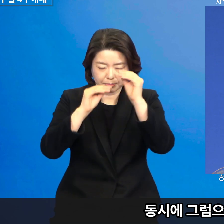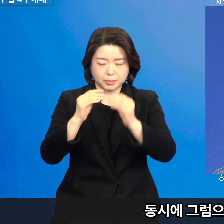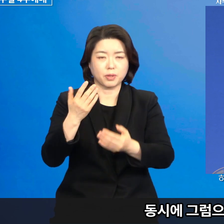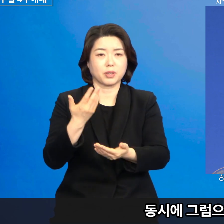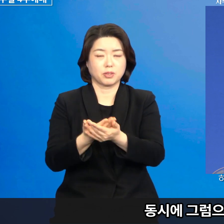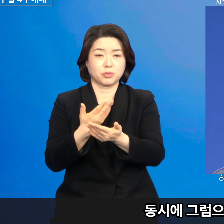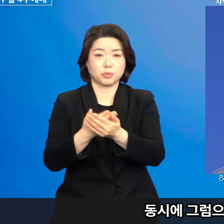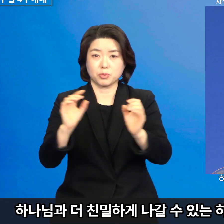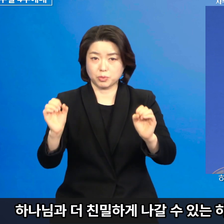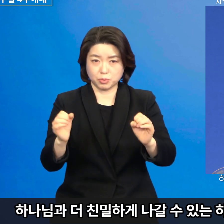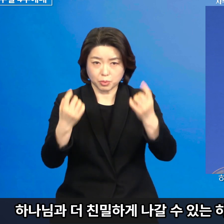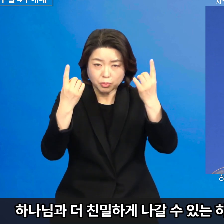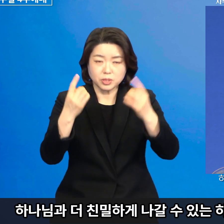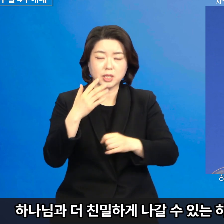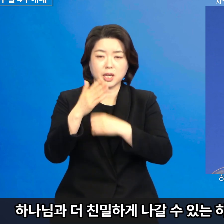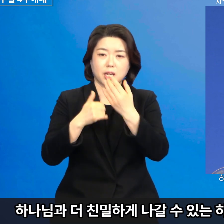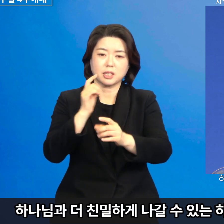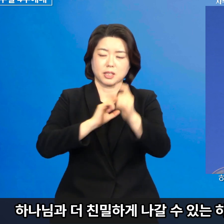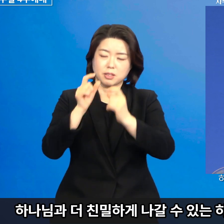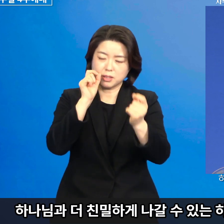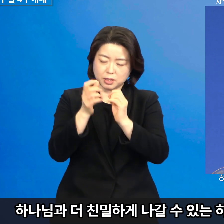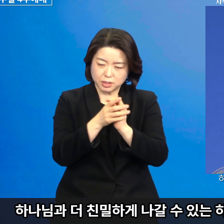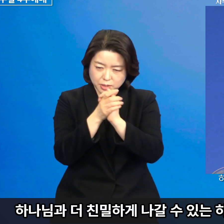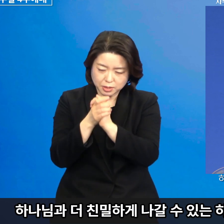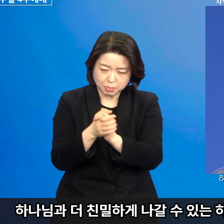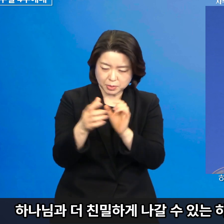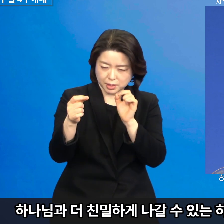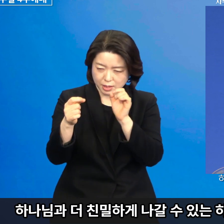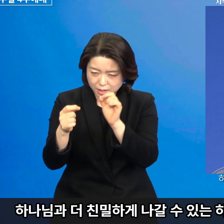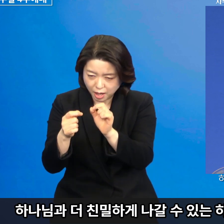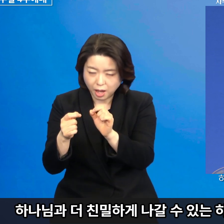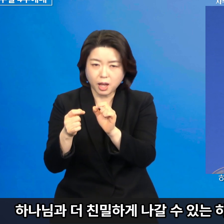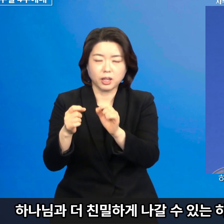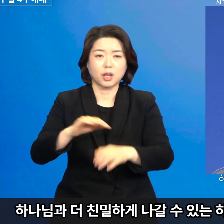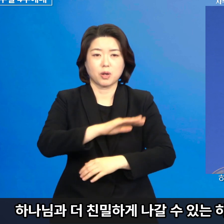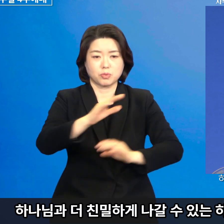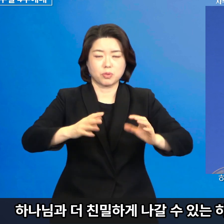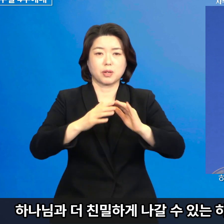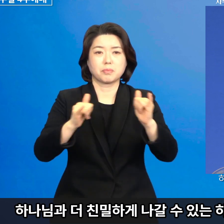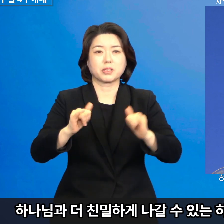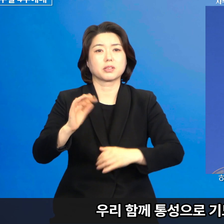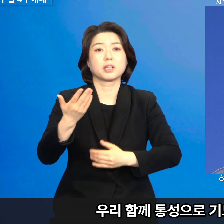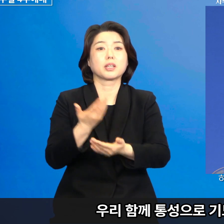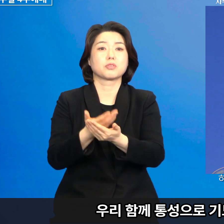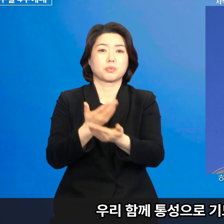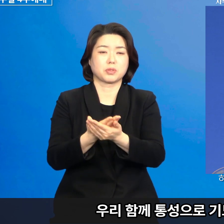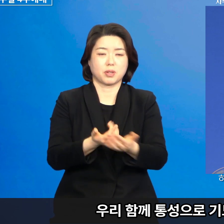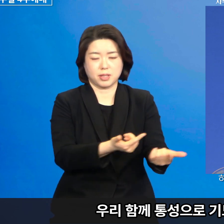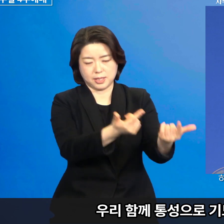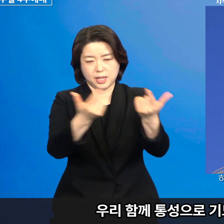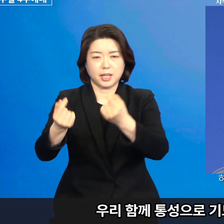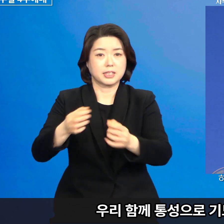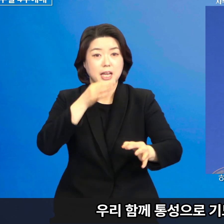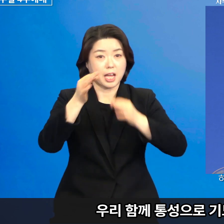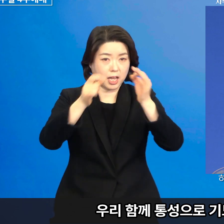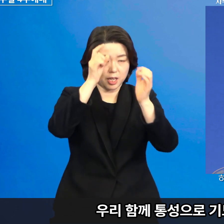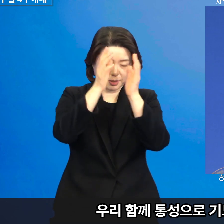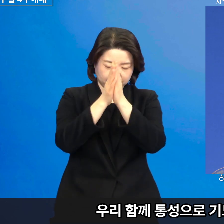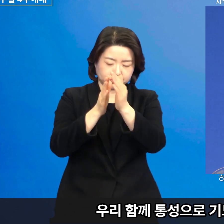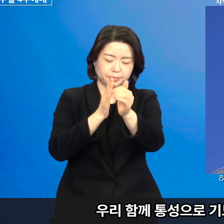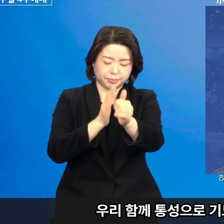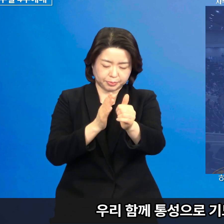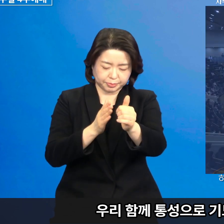그러므로 말미암아 하나님과 더 친밀해 나갈 수 있는 하나님 백성들이 되게 하여 주옵소서. 우리 함께 통성으로 기도하도록